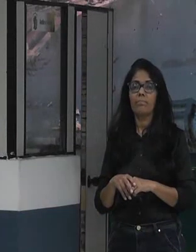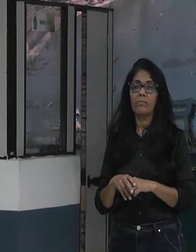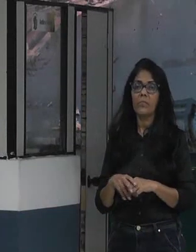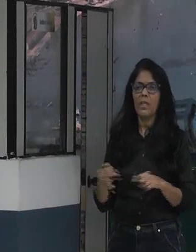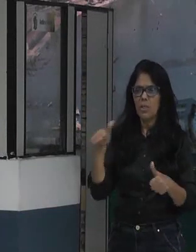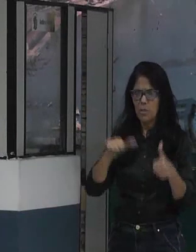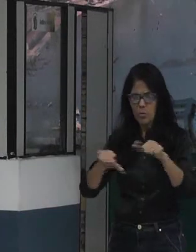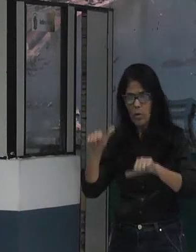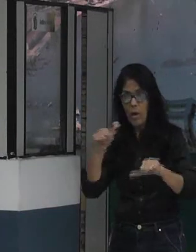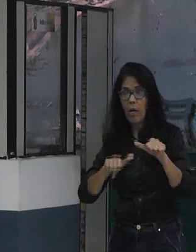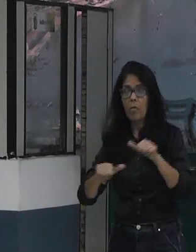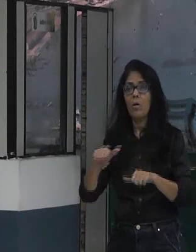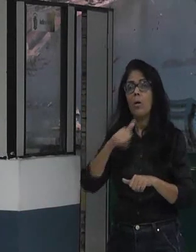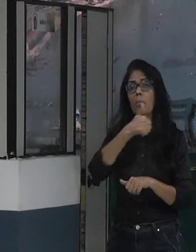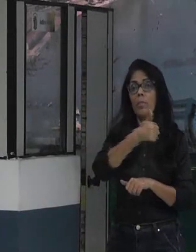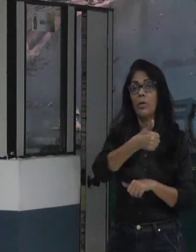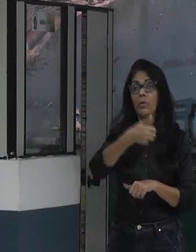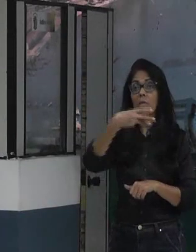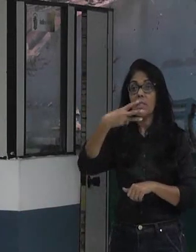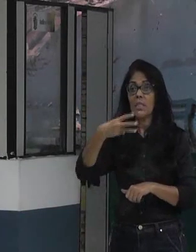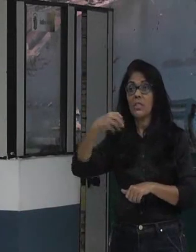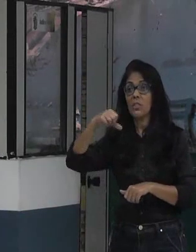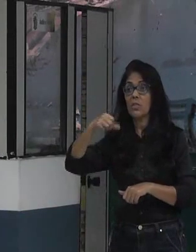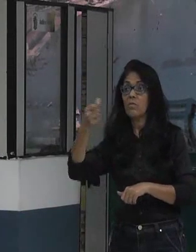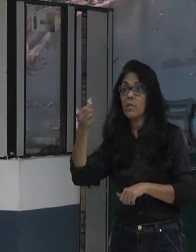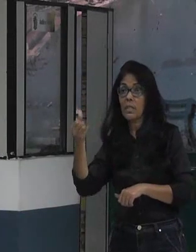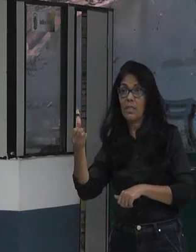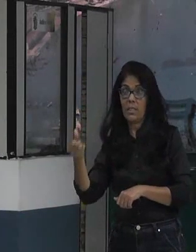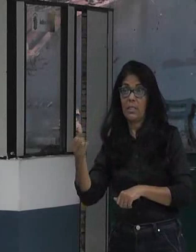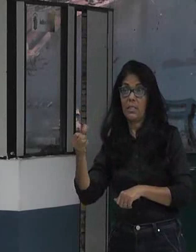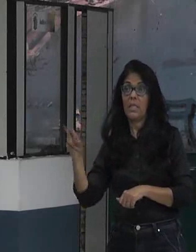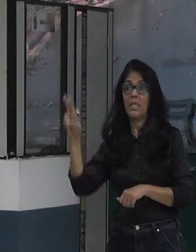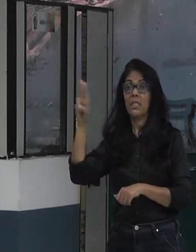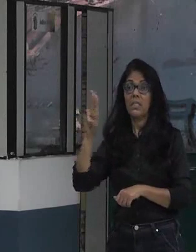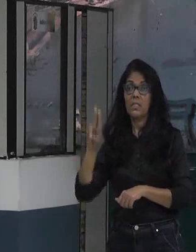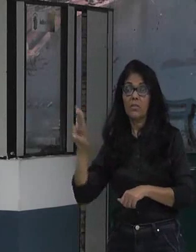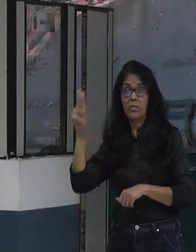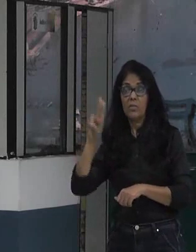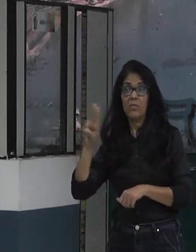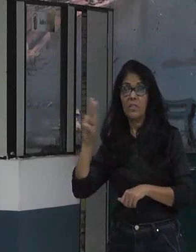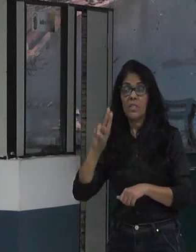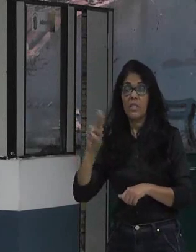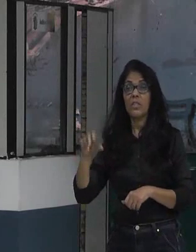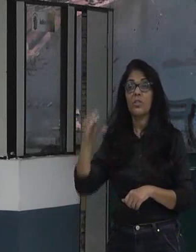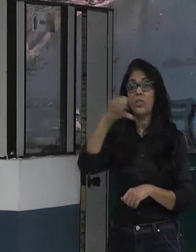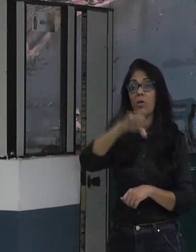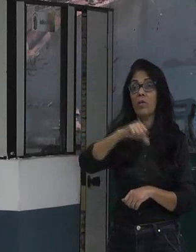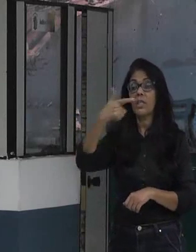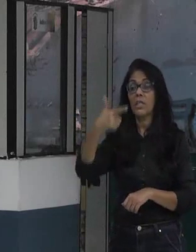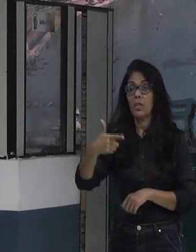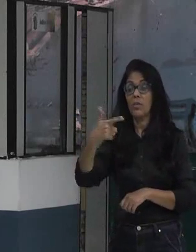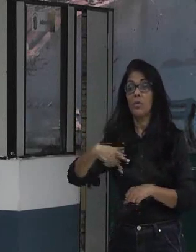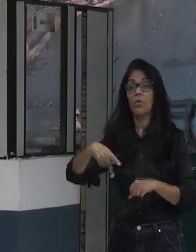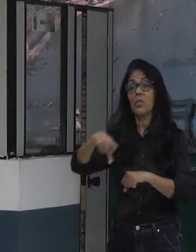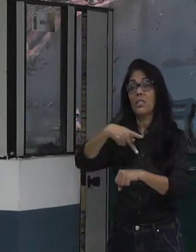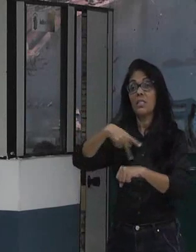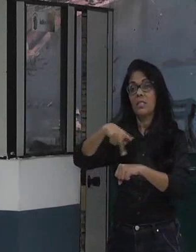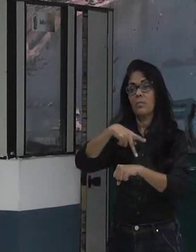1.396 universidades de 92 países e a UESC está entre as